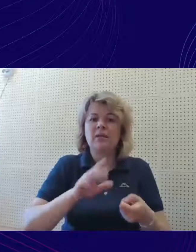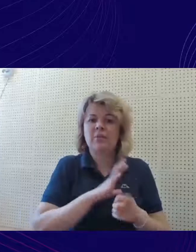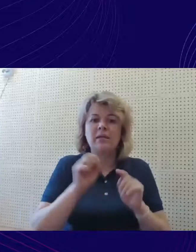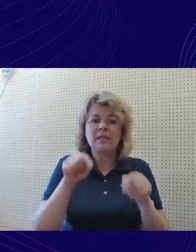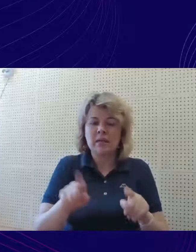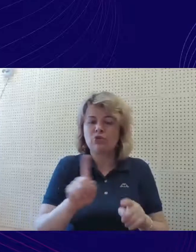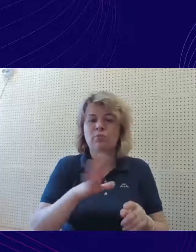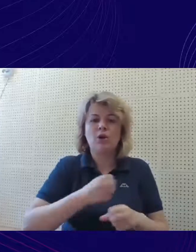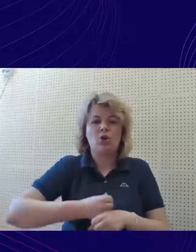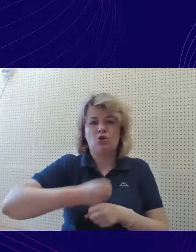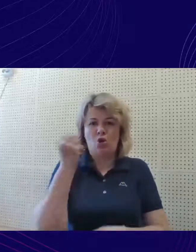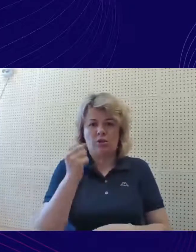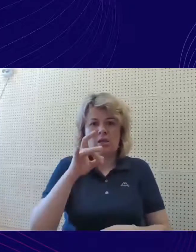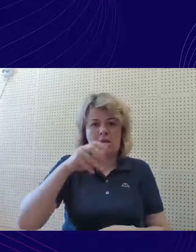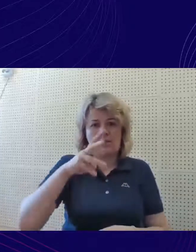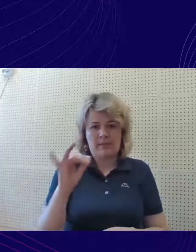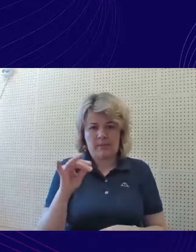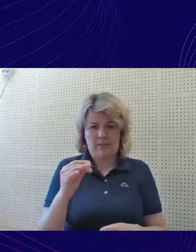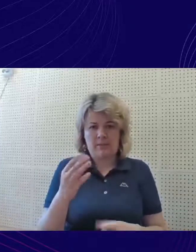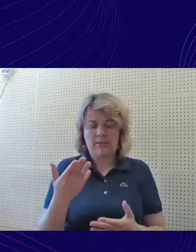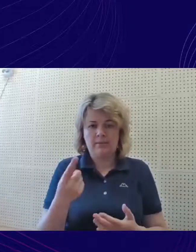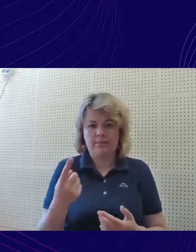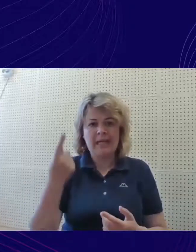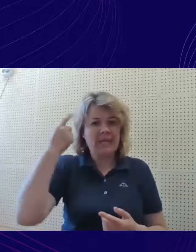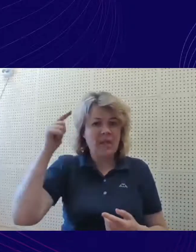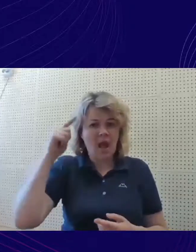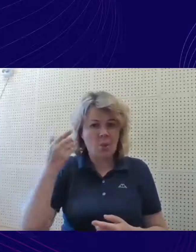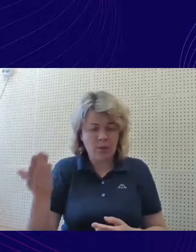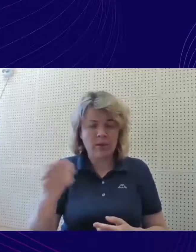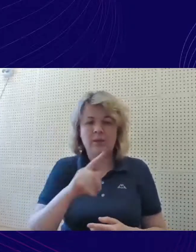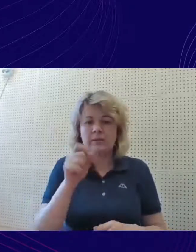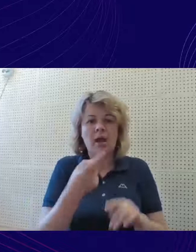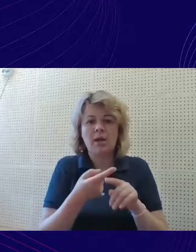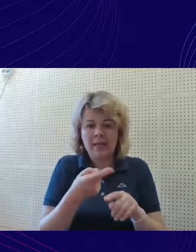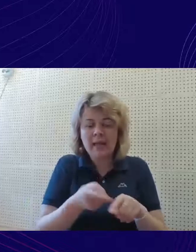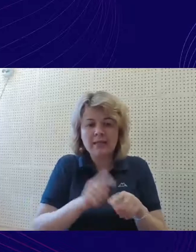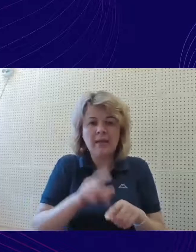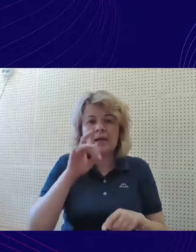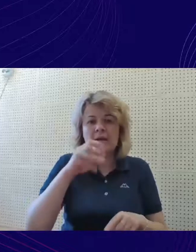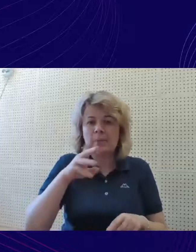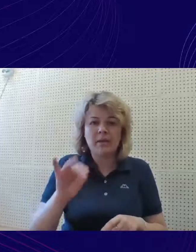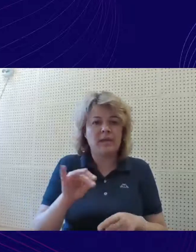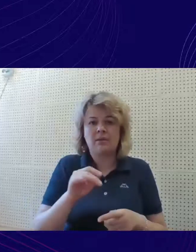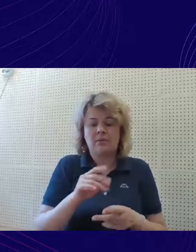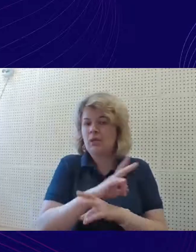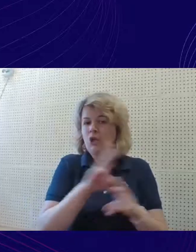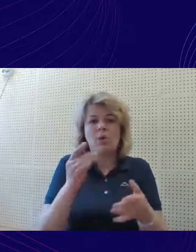идеологические рамки, за которые советские творцы выходить просто не могли, не имели